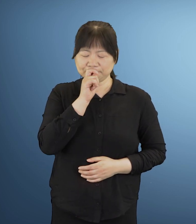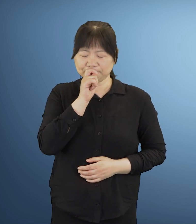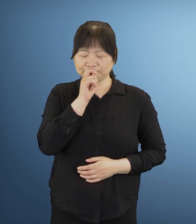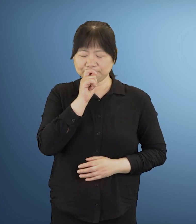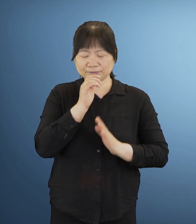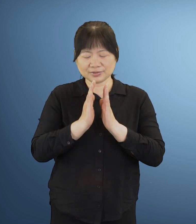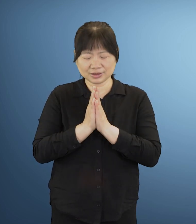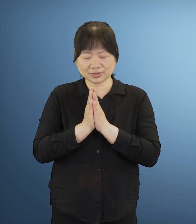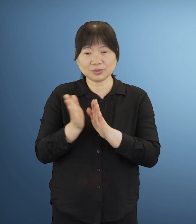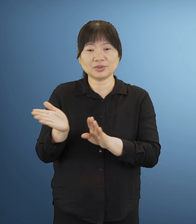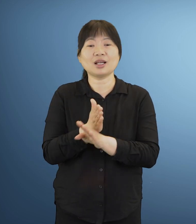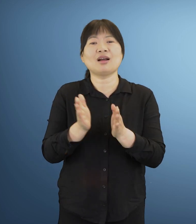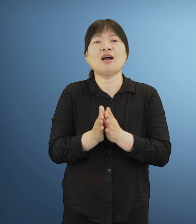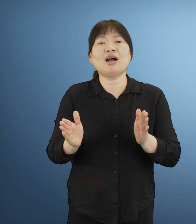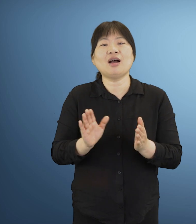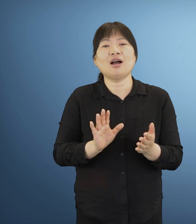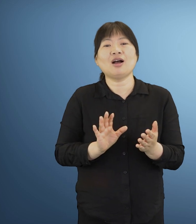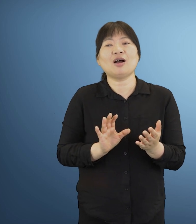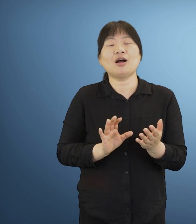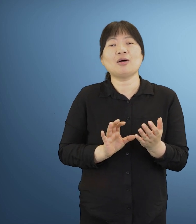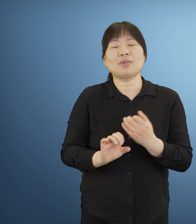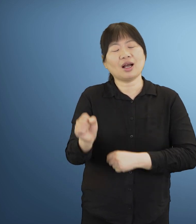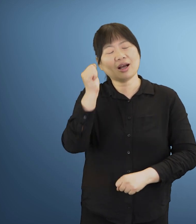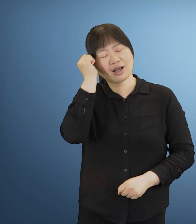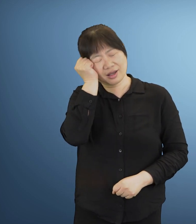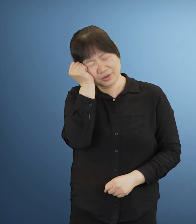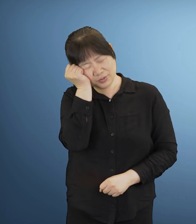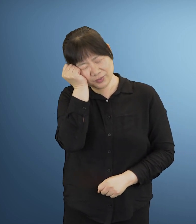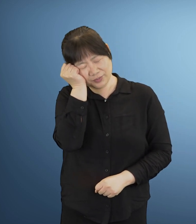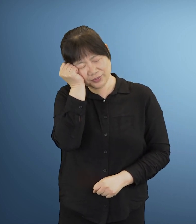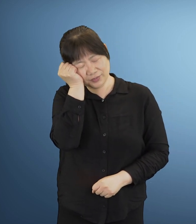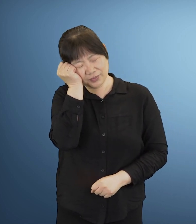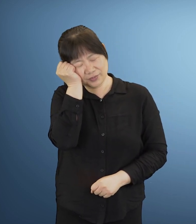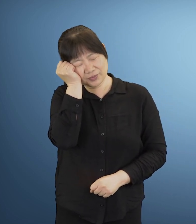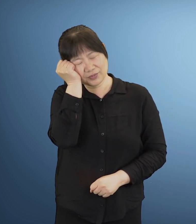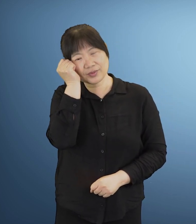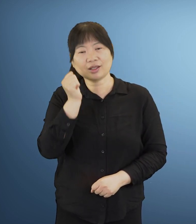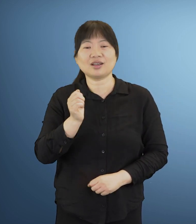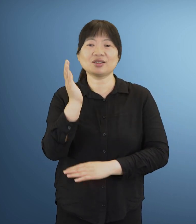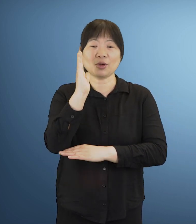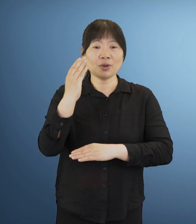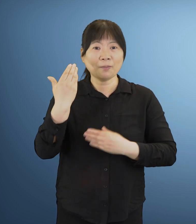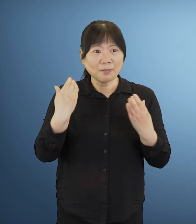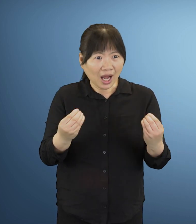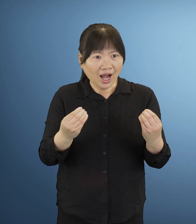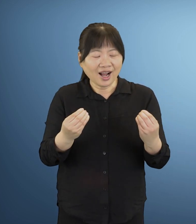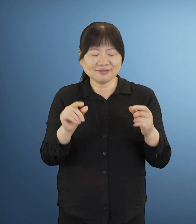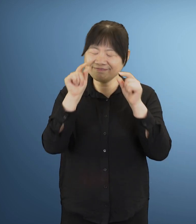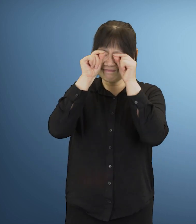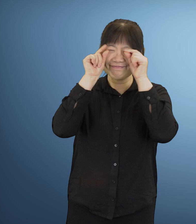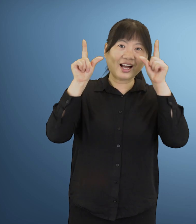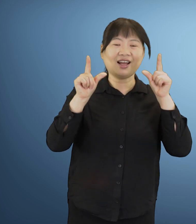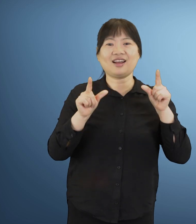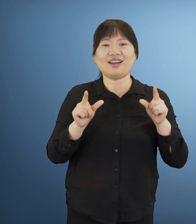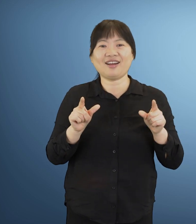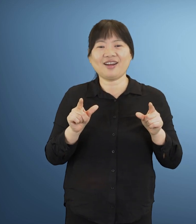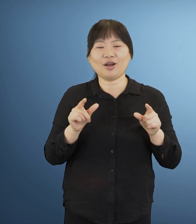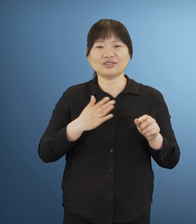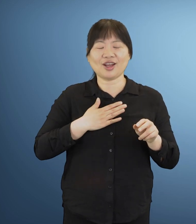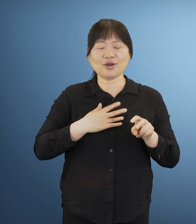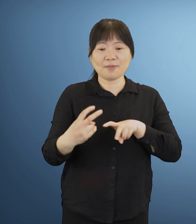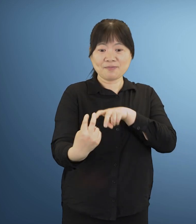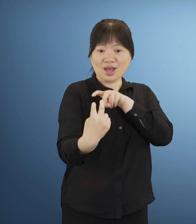묵도하겠습니다로부터 시작하면 바로 자요. 설교 끝나면 꼭 깨요. 그것도 정면에